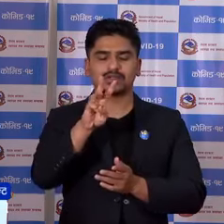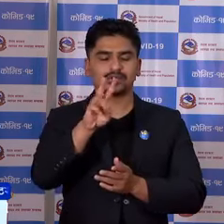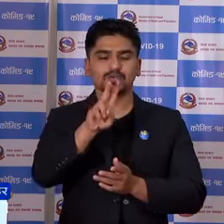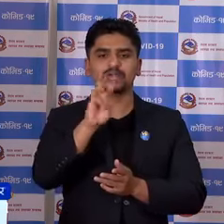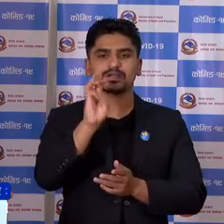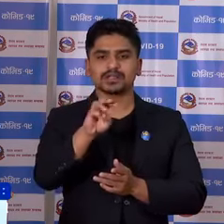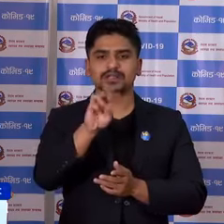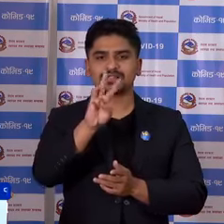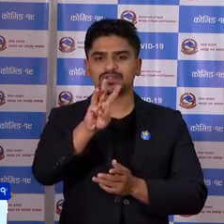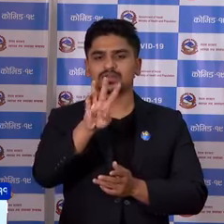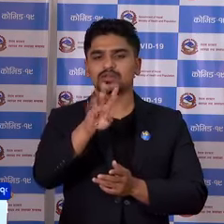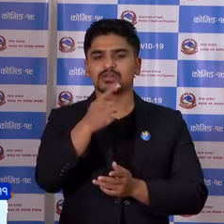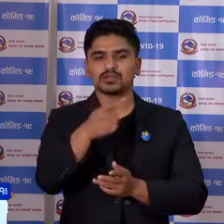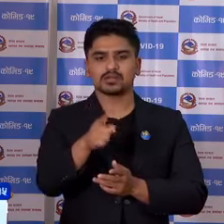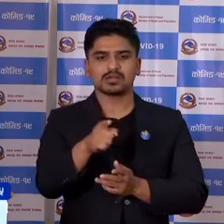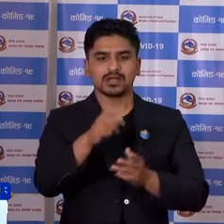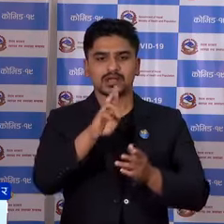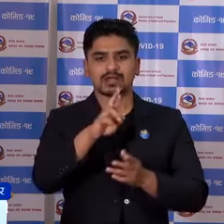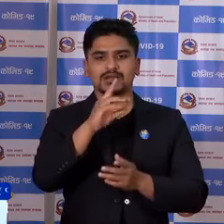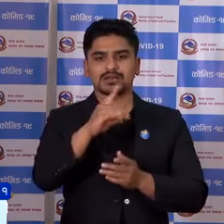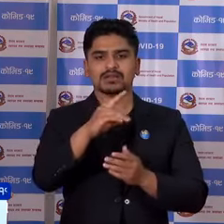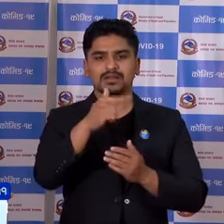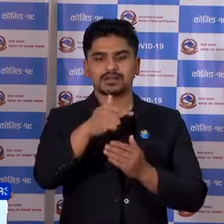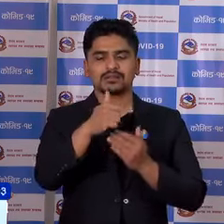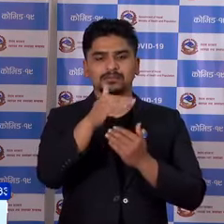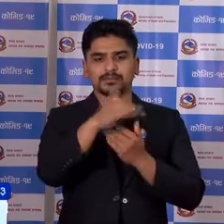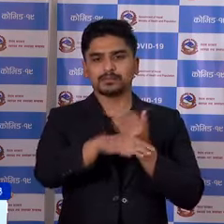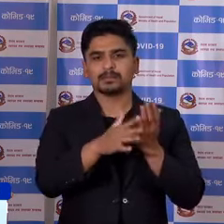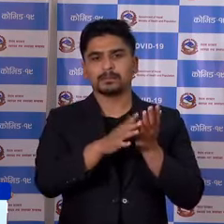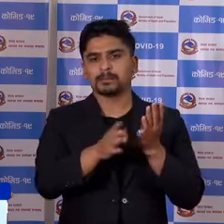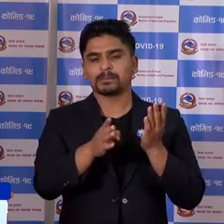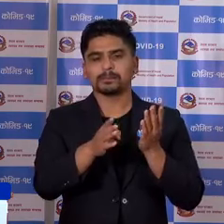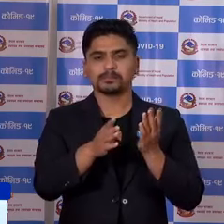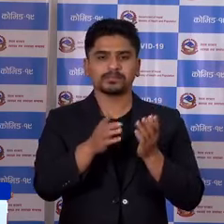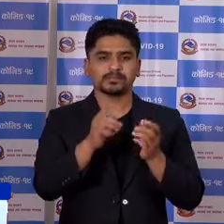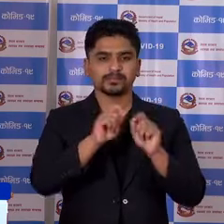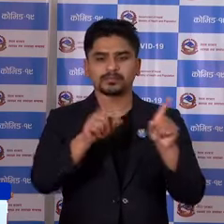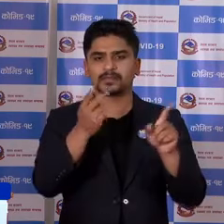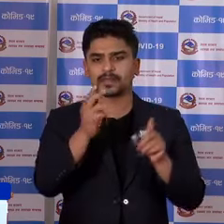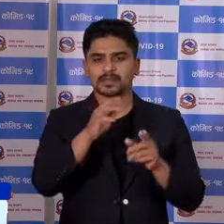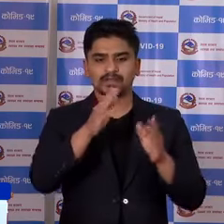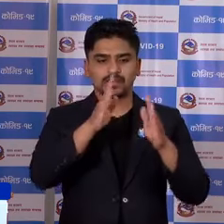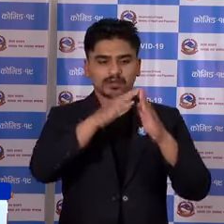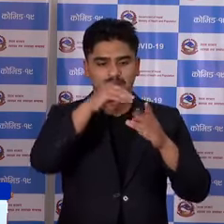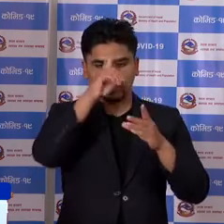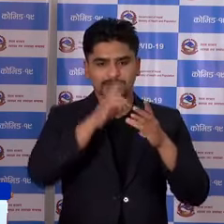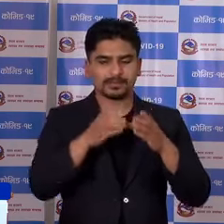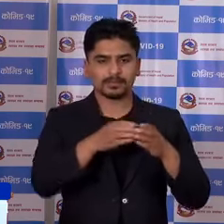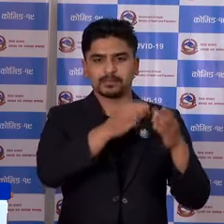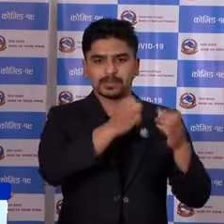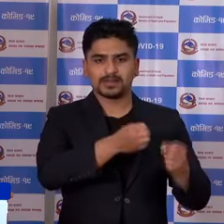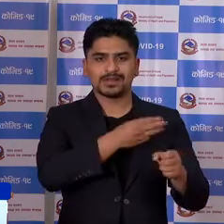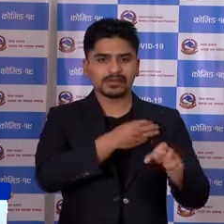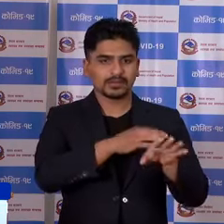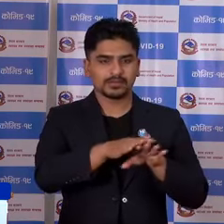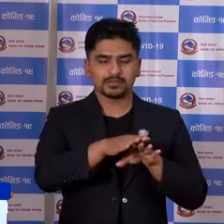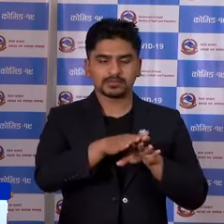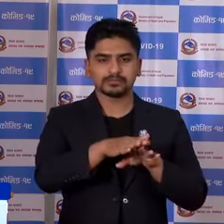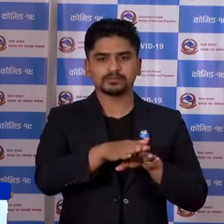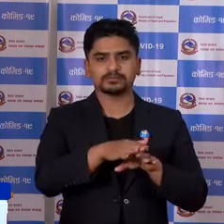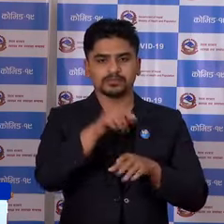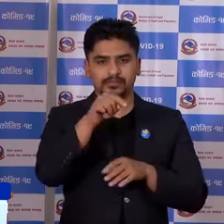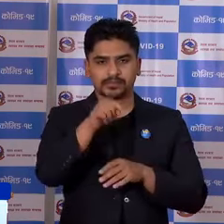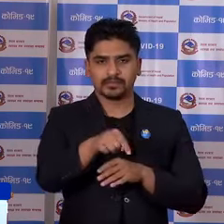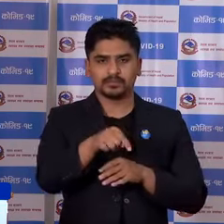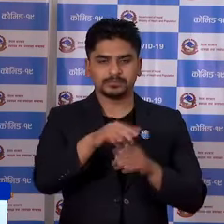1,02,034 आरडिटी विधिबाट परीक्षणहरू सम्पन्न भएका छन्। क्वारेन्टाइनमा रहेका व्यक्तिहरूको विवरण दिन चाहन्छु।